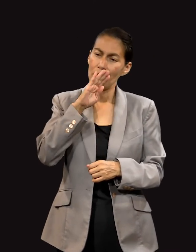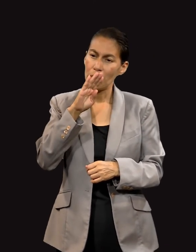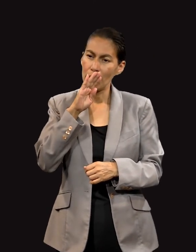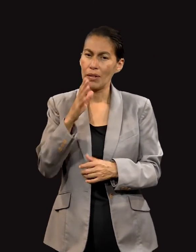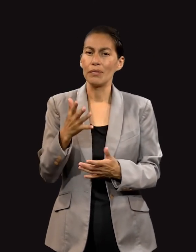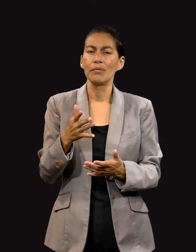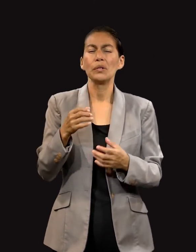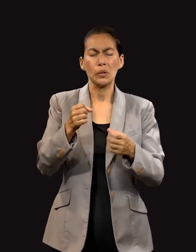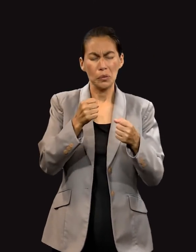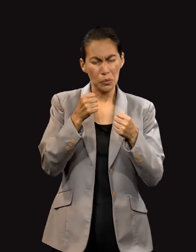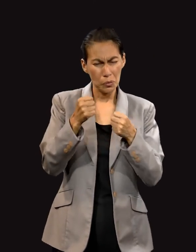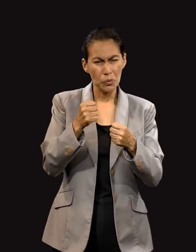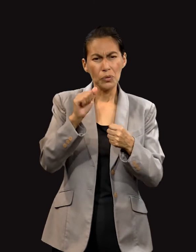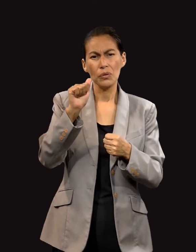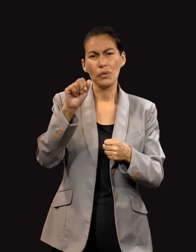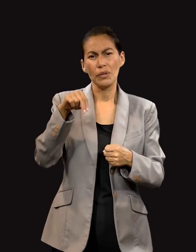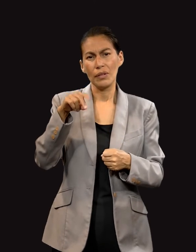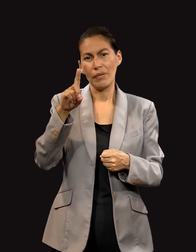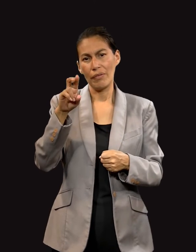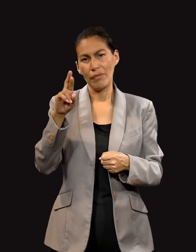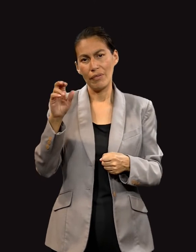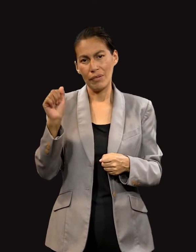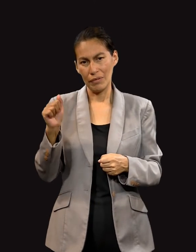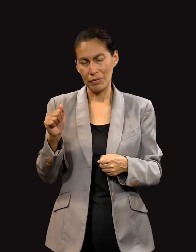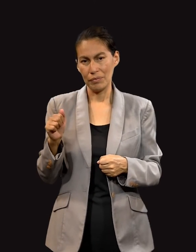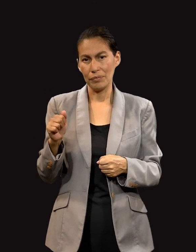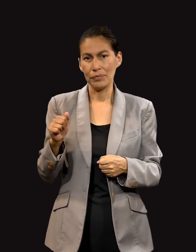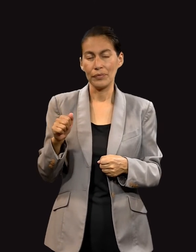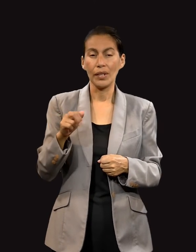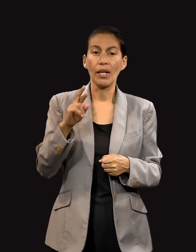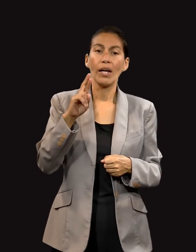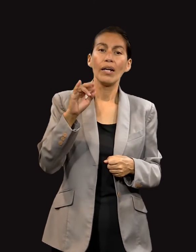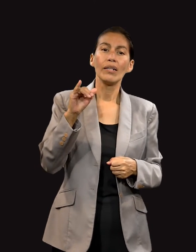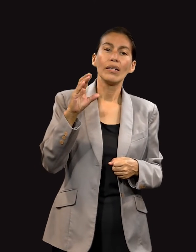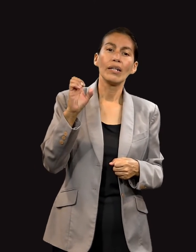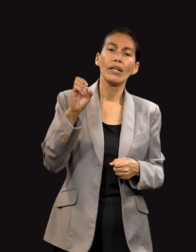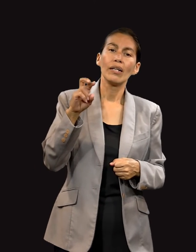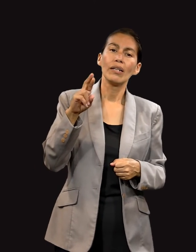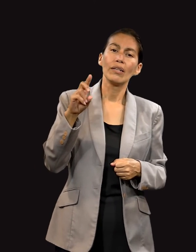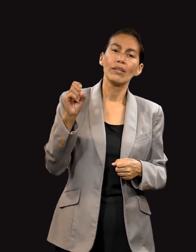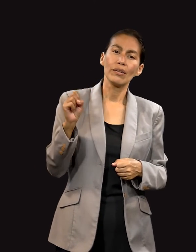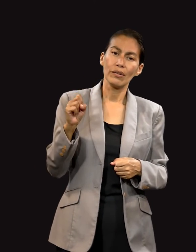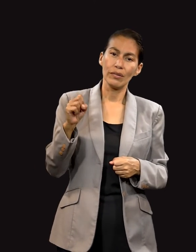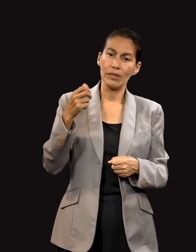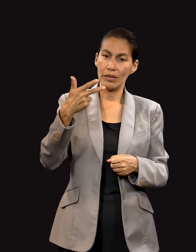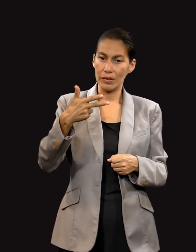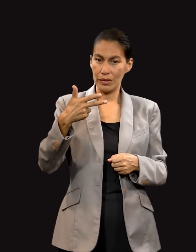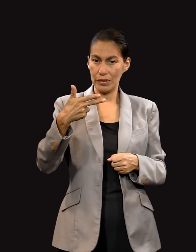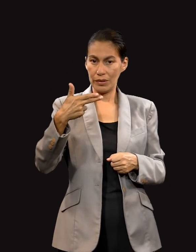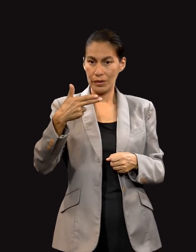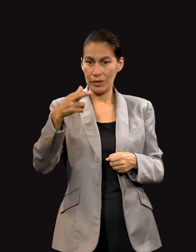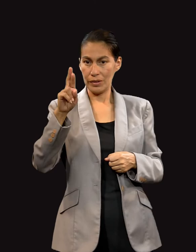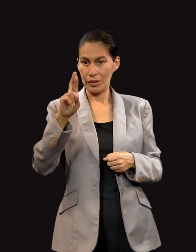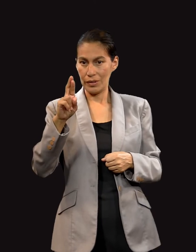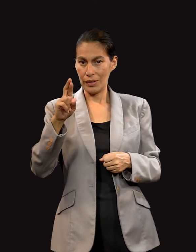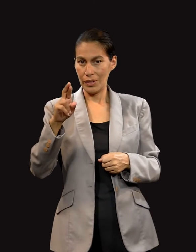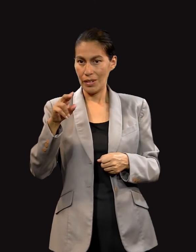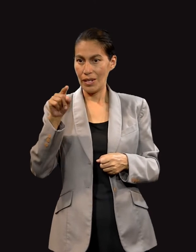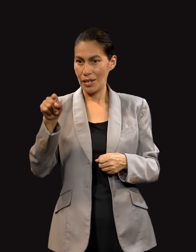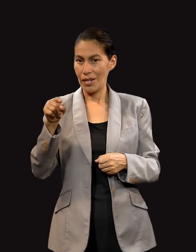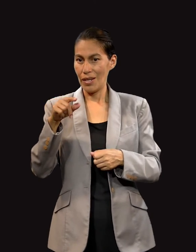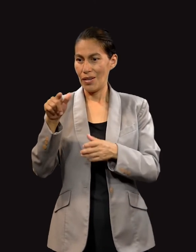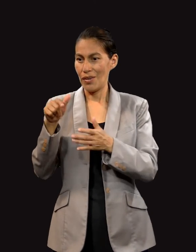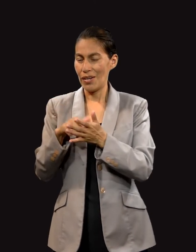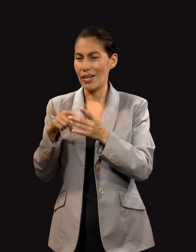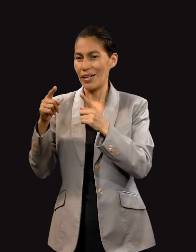Oremos por la salud de ella y mi mamá. Sin duda alguna, Andrea. Estaremos orando. Ricardo, nuevamente HR. Pido